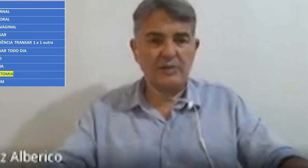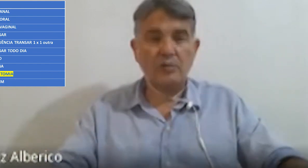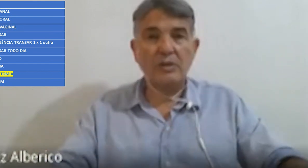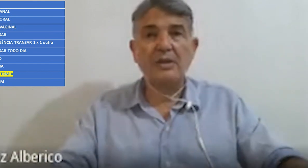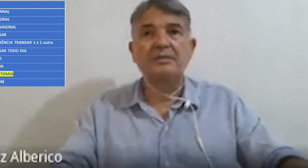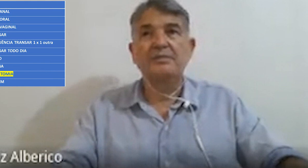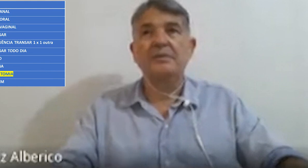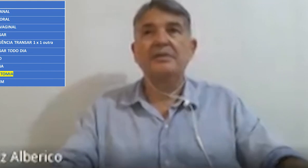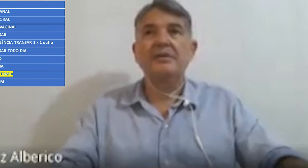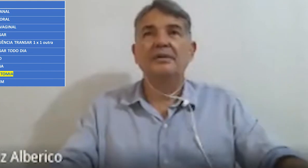Vasectomia.